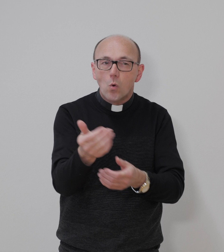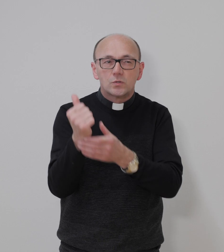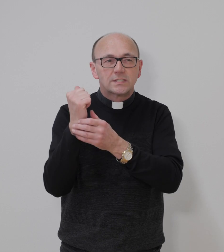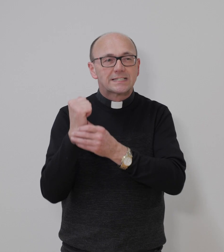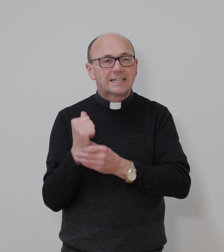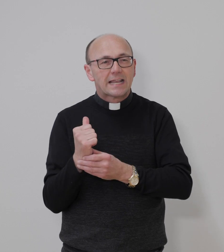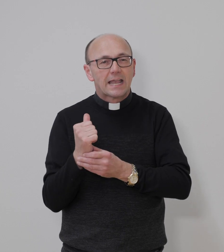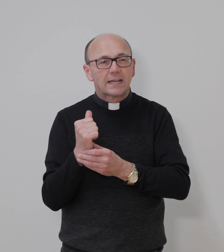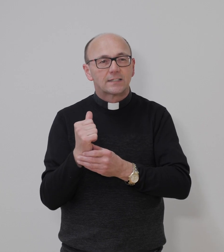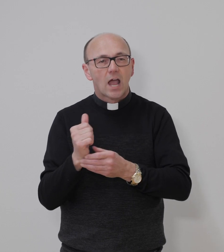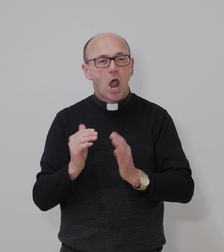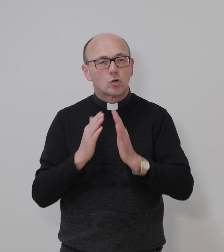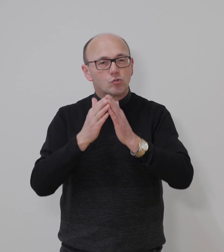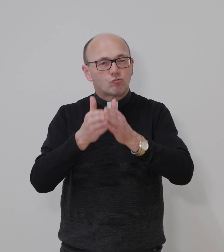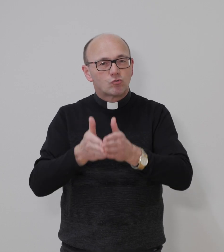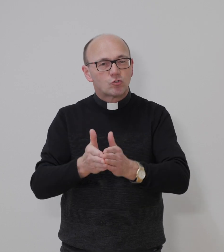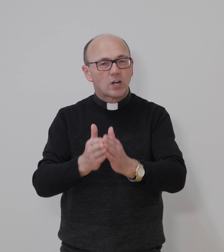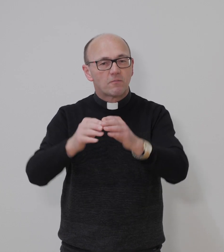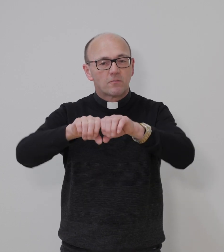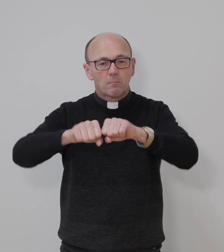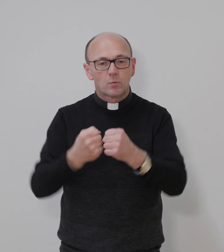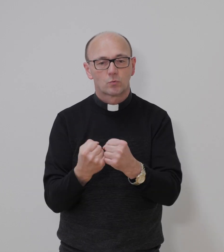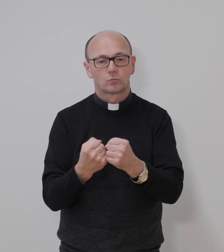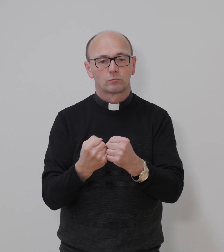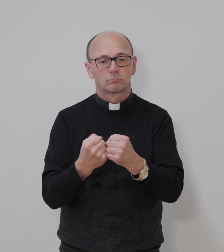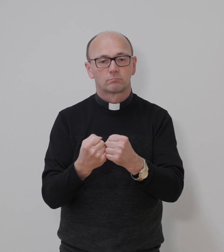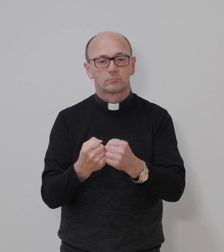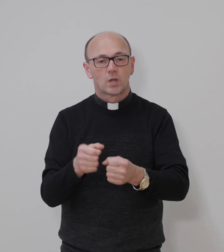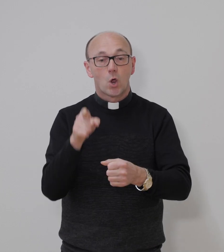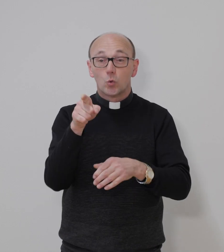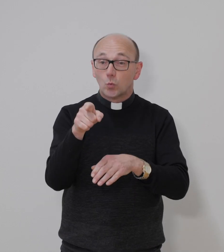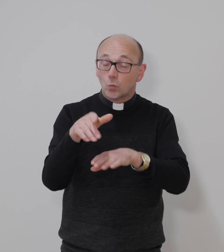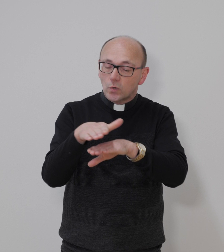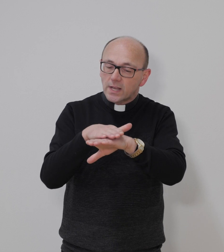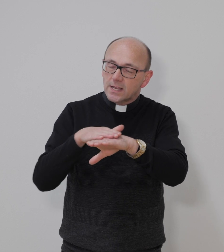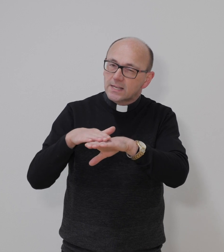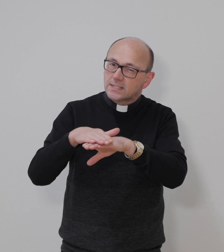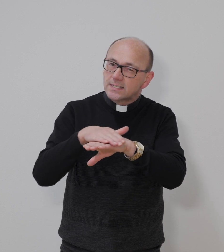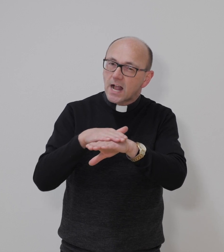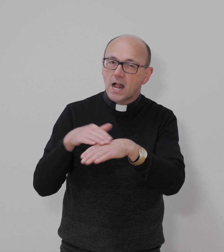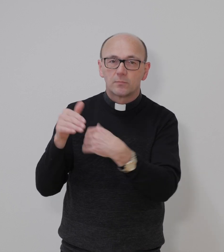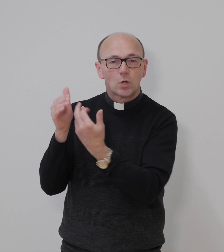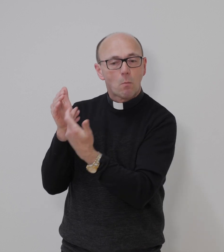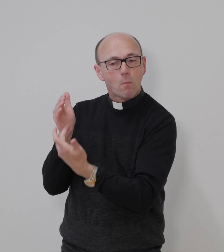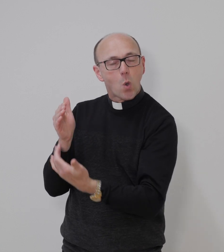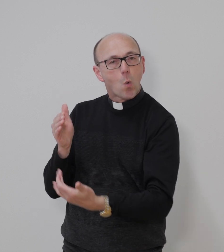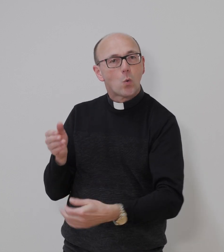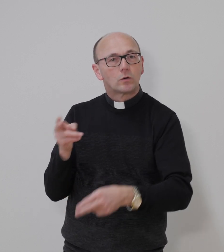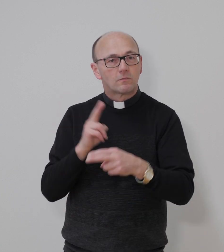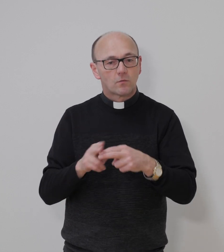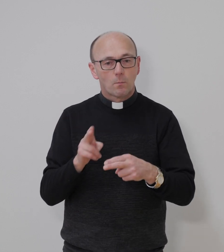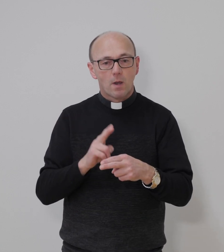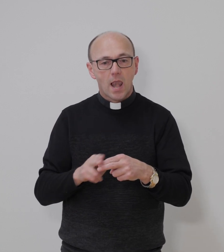Schiffbruch dieser Welt. Du gesalbt vom Blut des